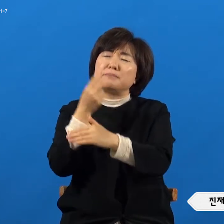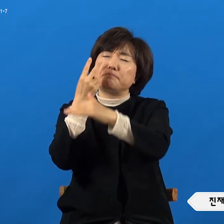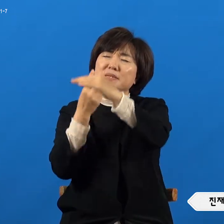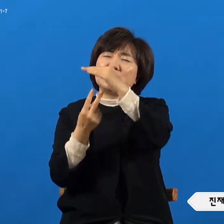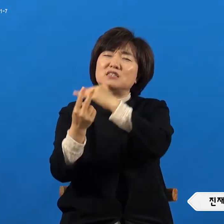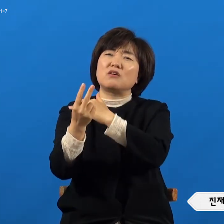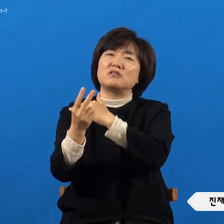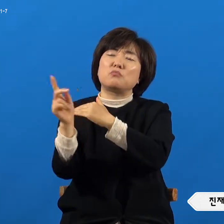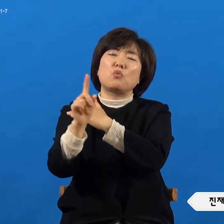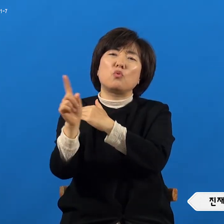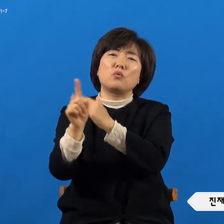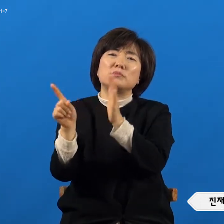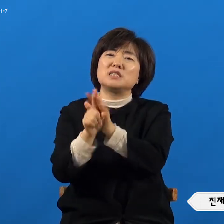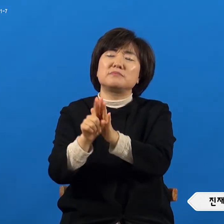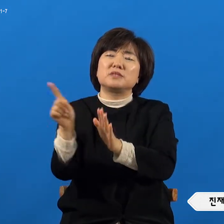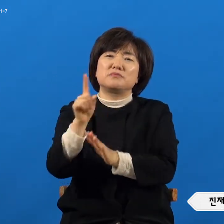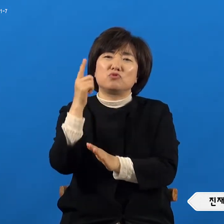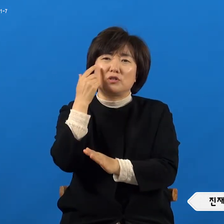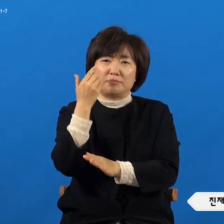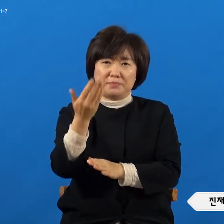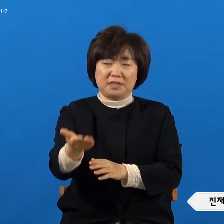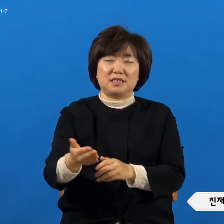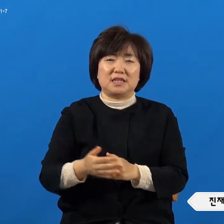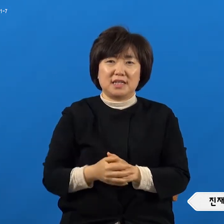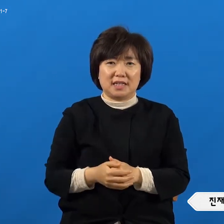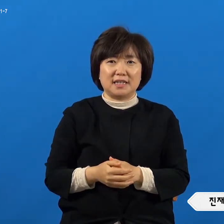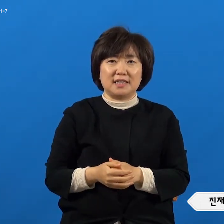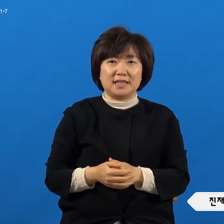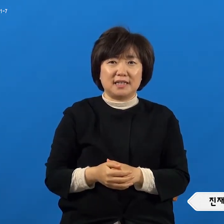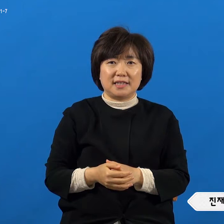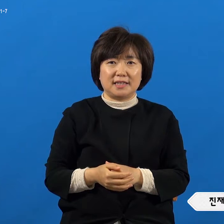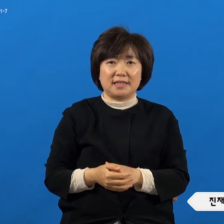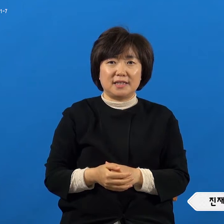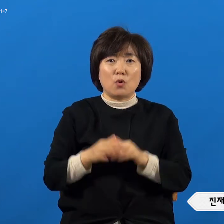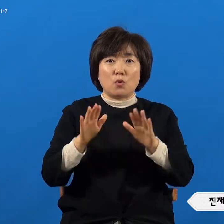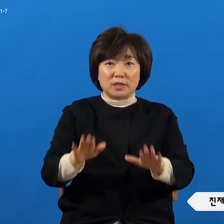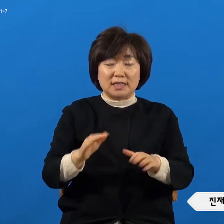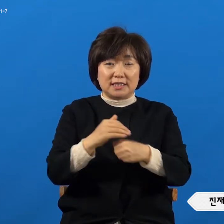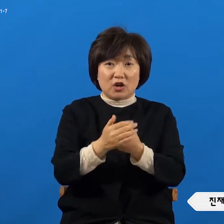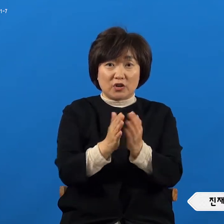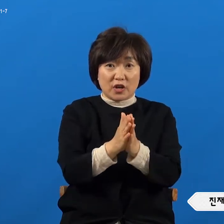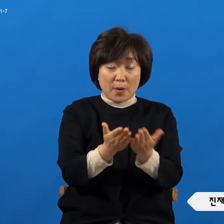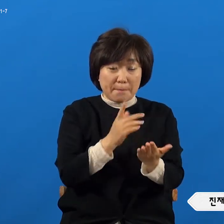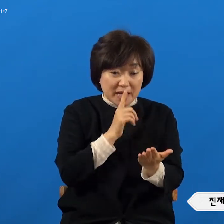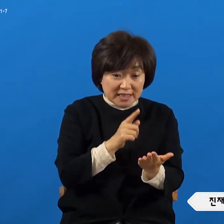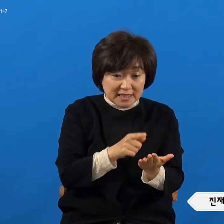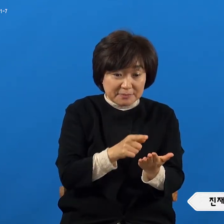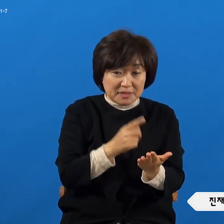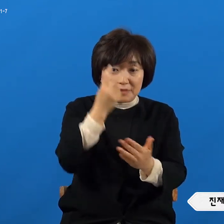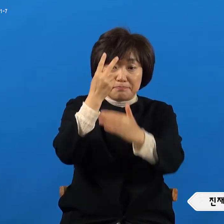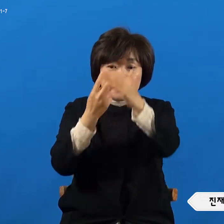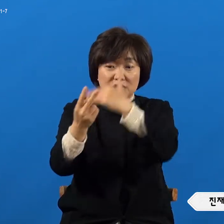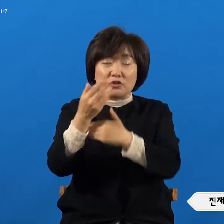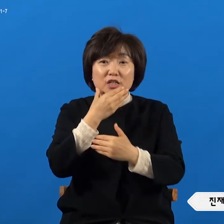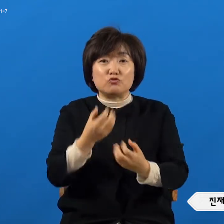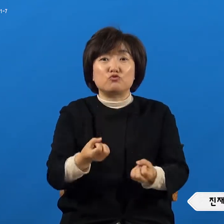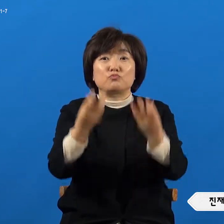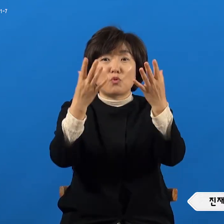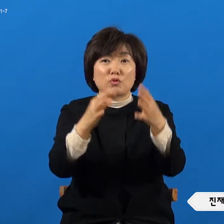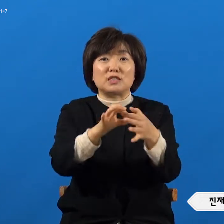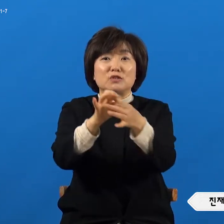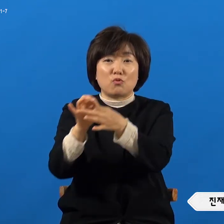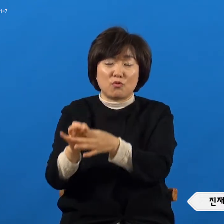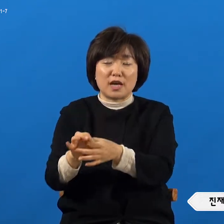비전의 믿음은 과연 무엇입니까? 오늘 성경은 이 비전의 축복을 통해